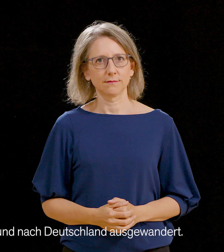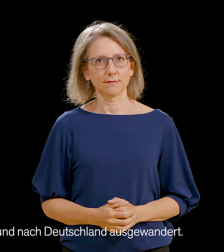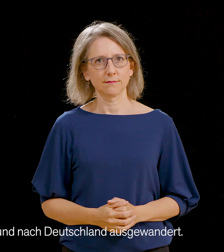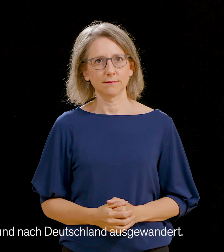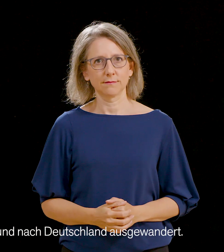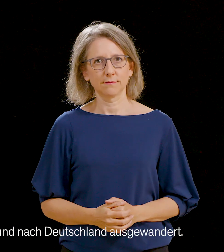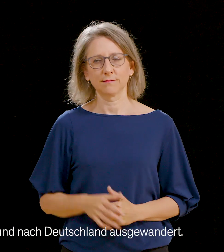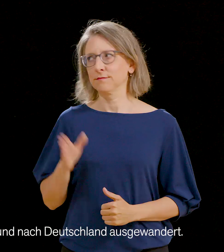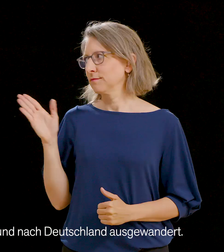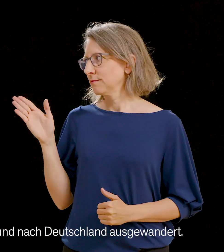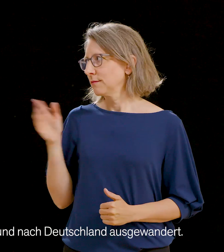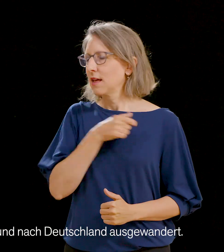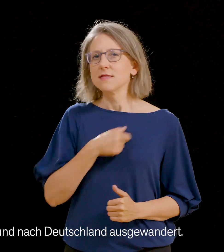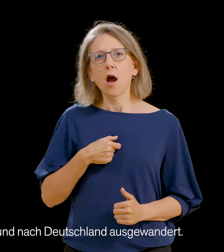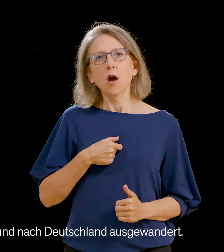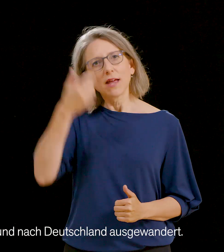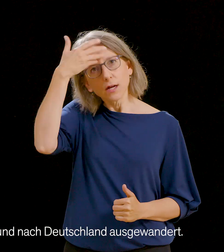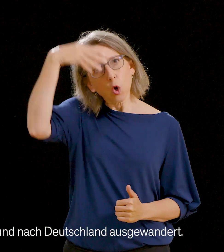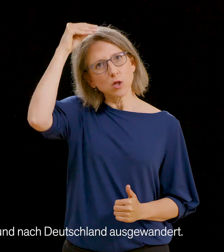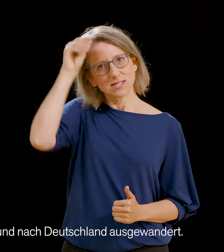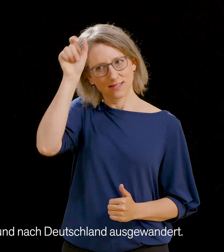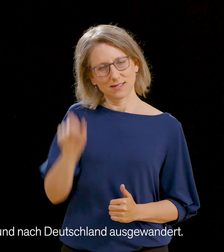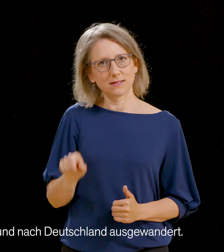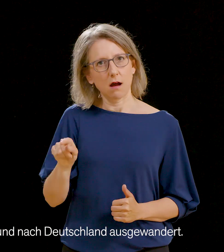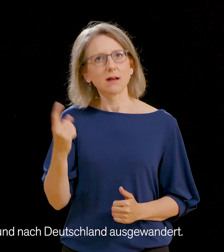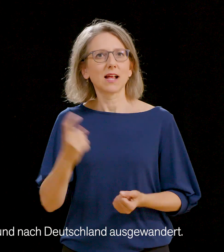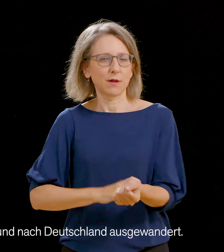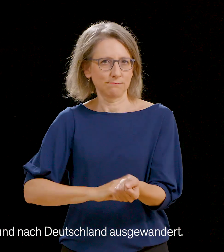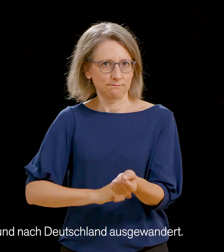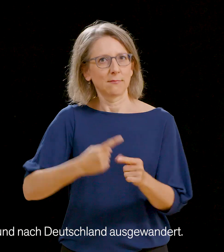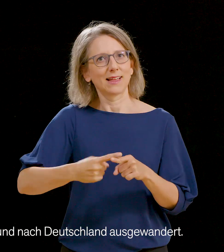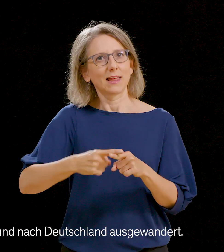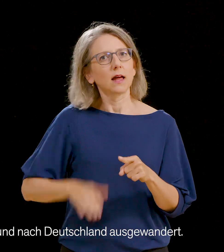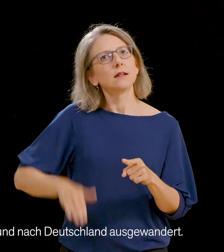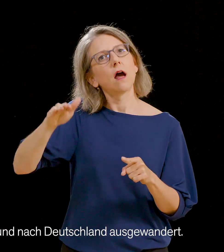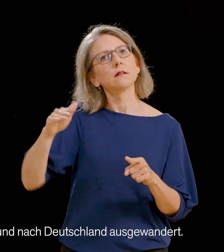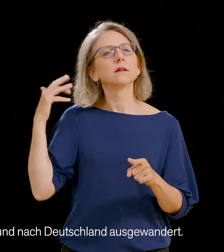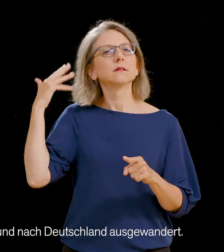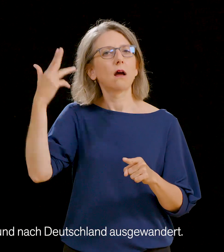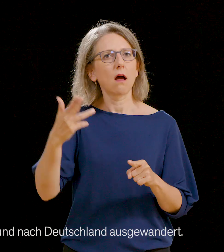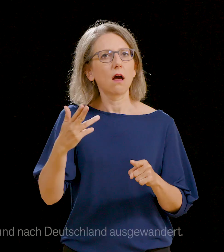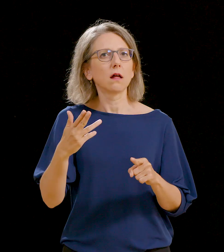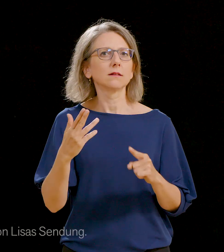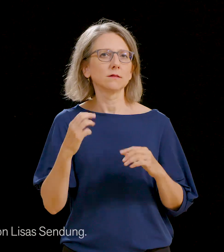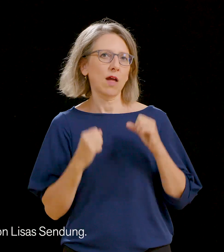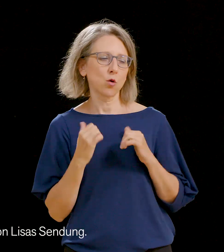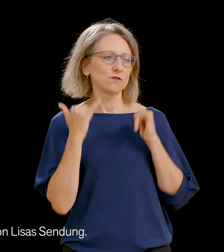Das ist Costa. Costa ist Grieche und nach Deutschland ausgewandert. Er arbeitet als